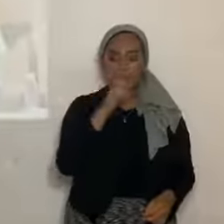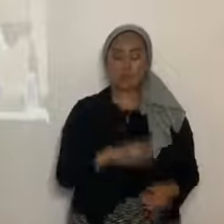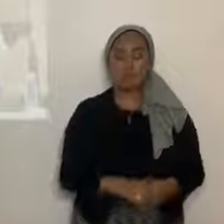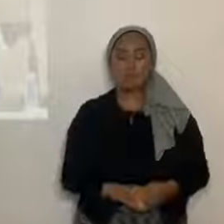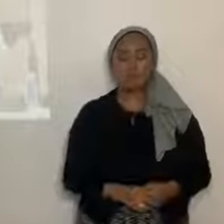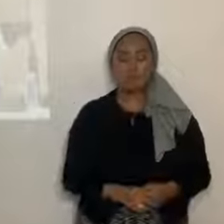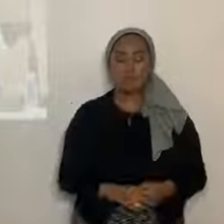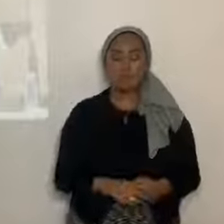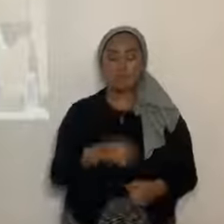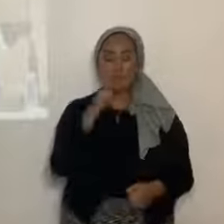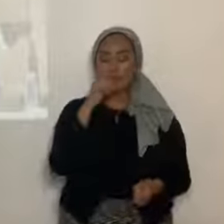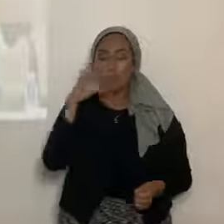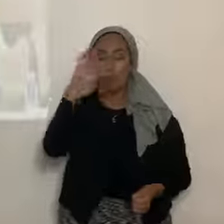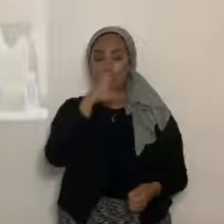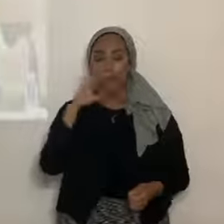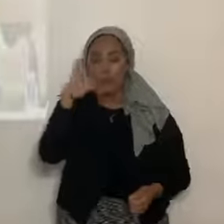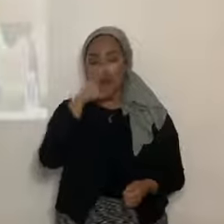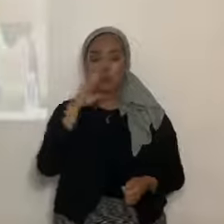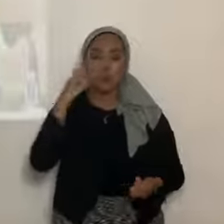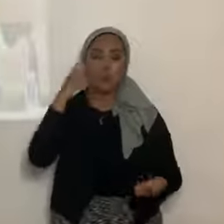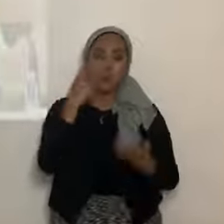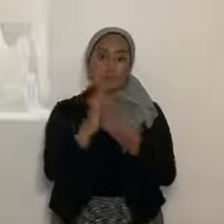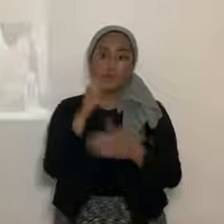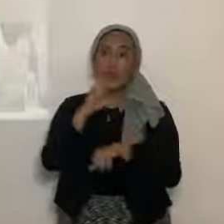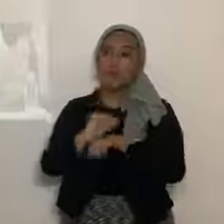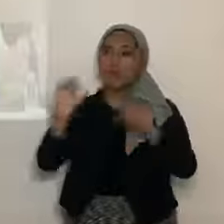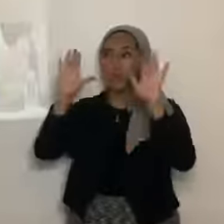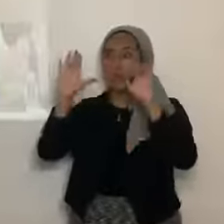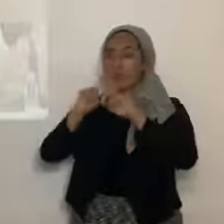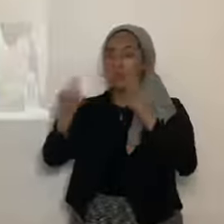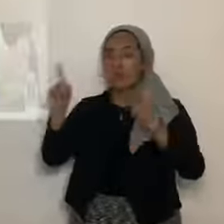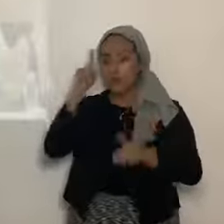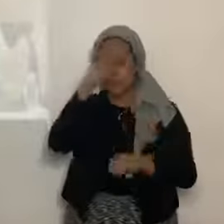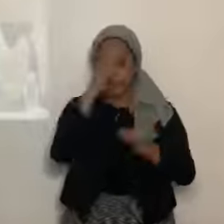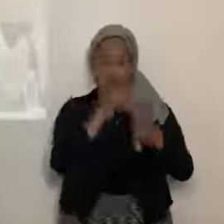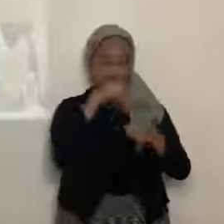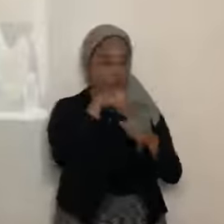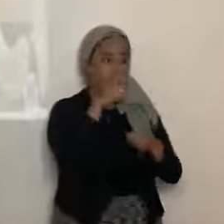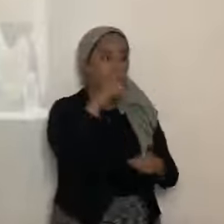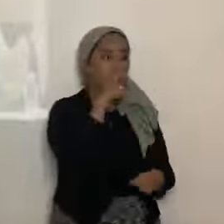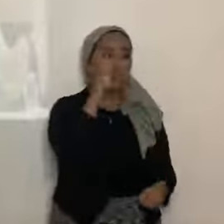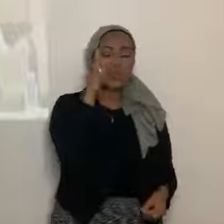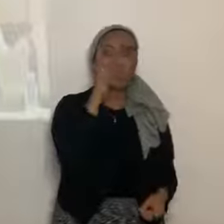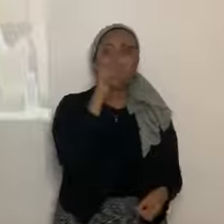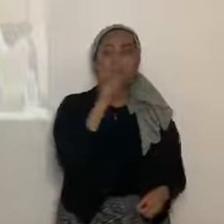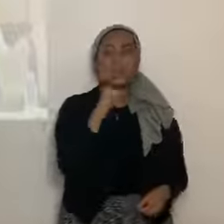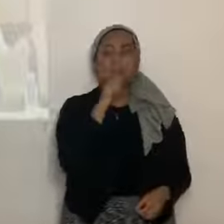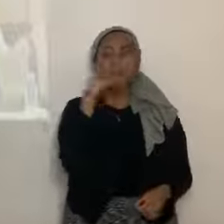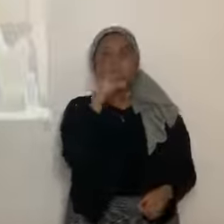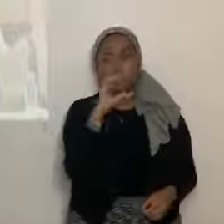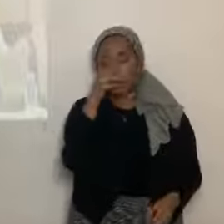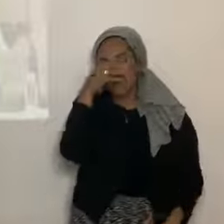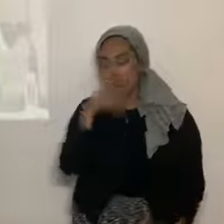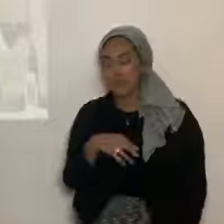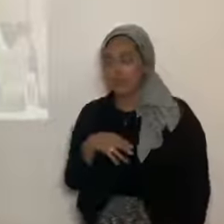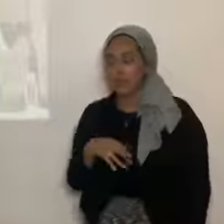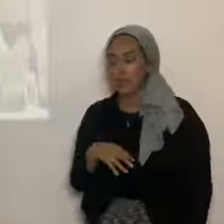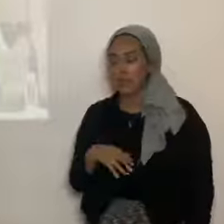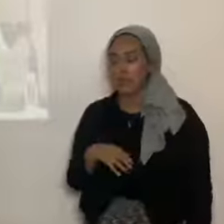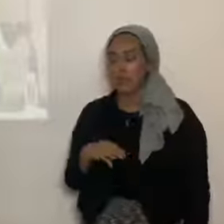No buscar las señales ni los milagros, sino la fe en Él, por quien es Él. No buscar al hombre. Buscar a